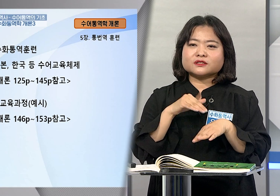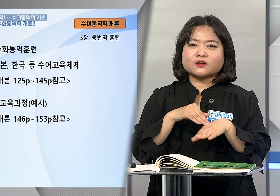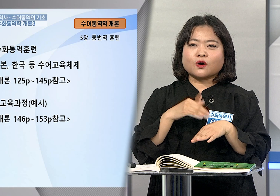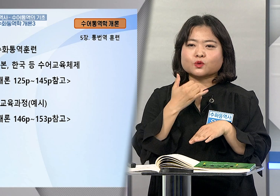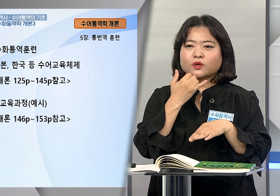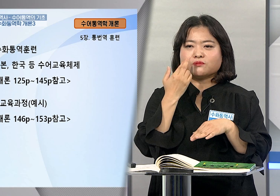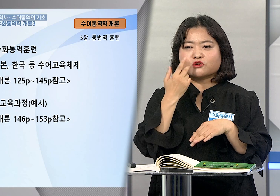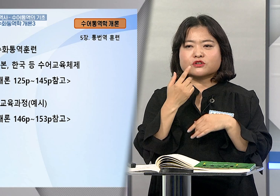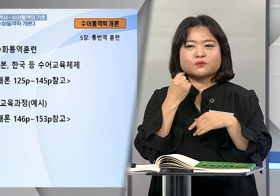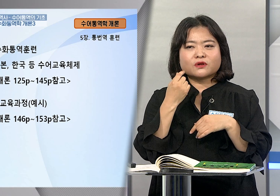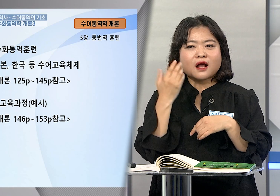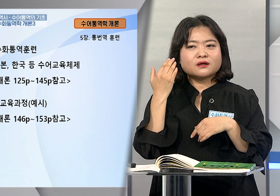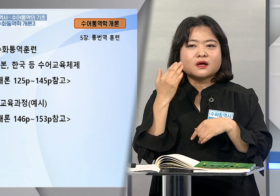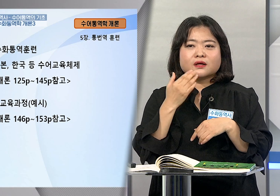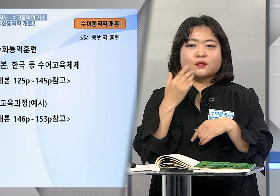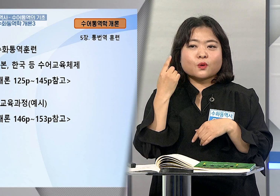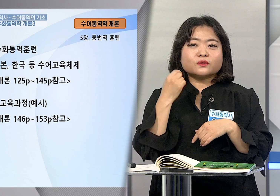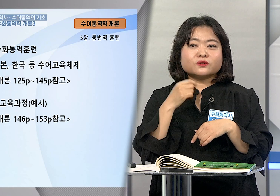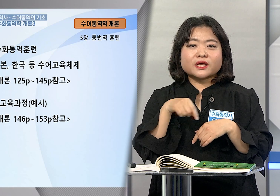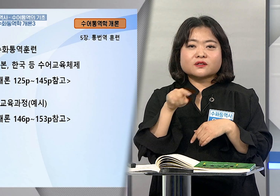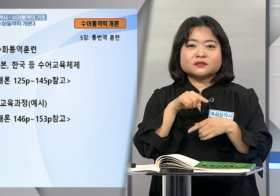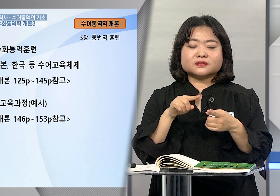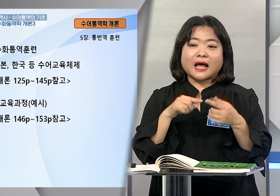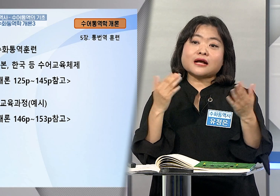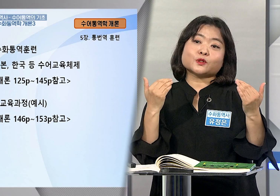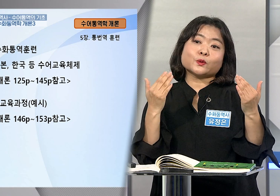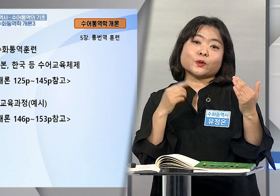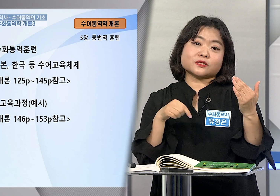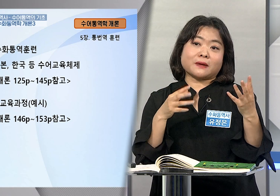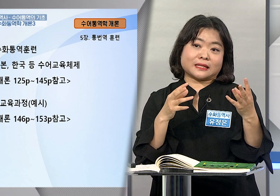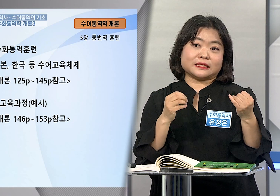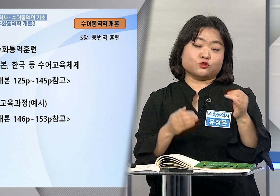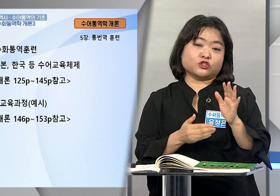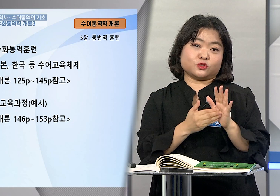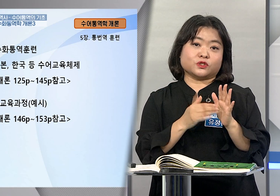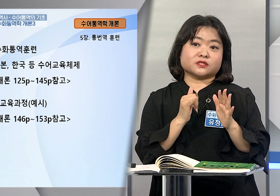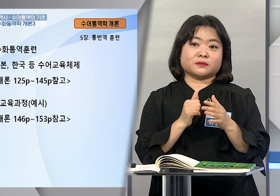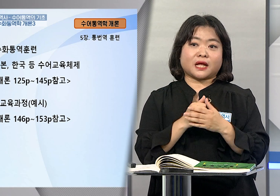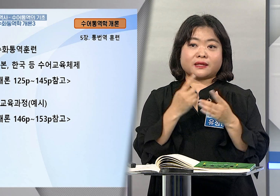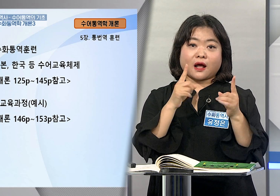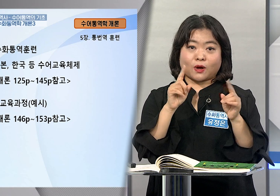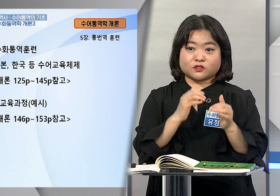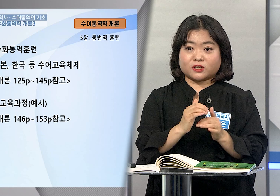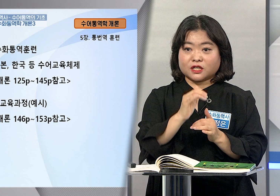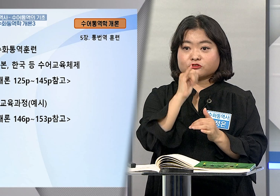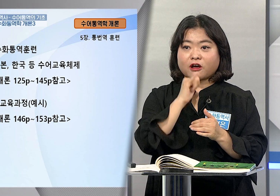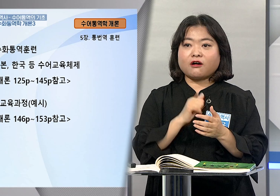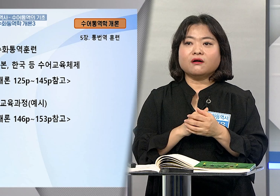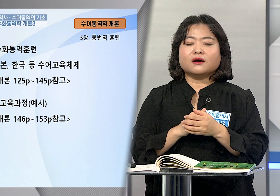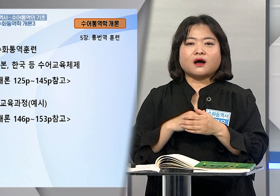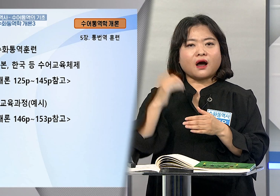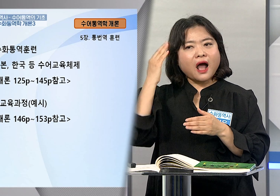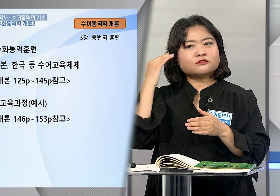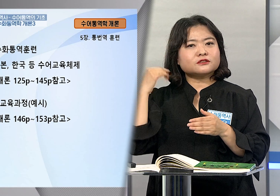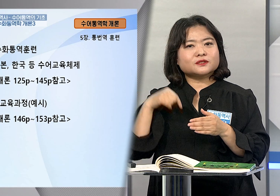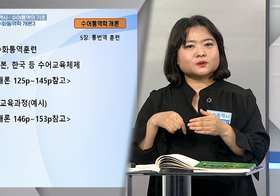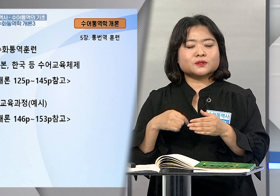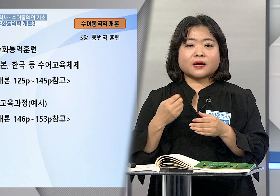훈련은요, 독일, 미국, 일본에서는 학교에서 많이 이루어지고 있습니다. 대학 과정이 있고요. 한국에서도 제가